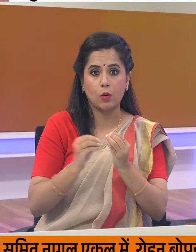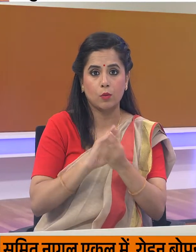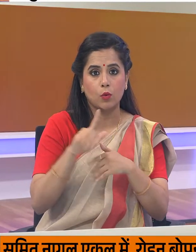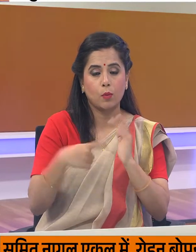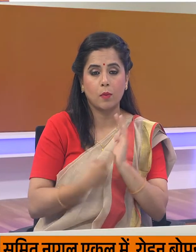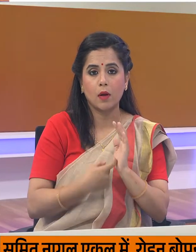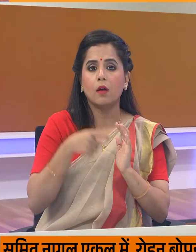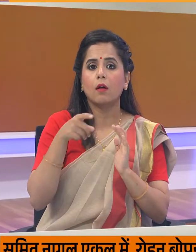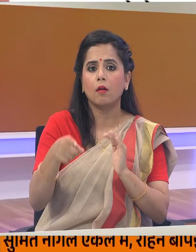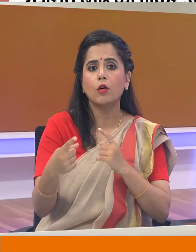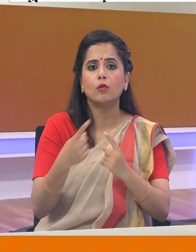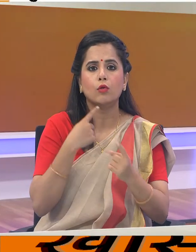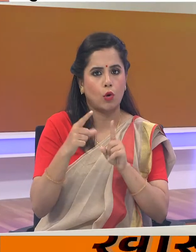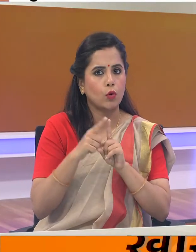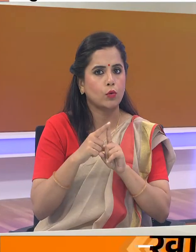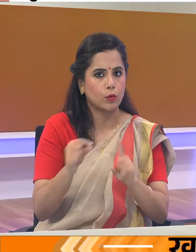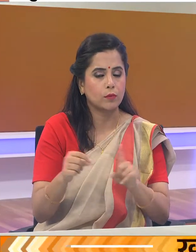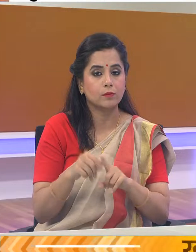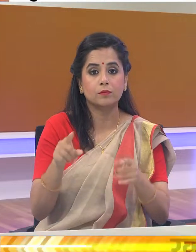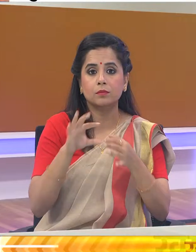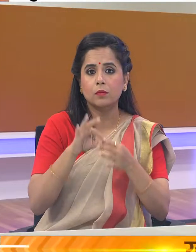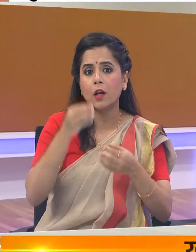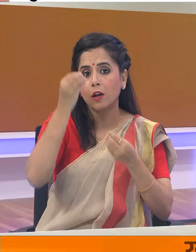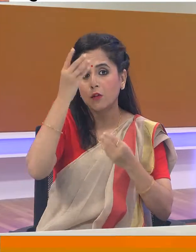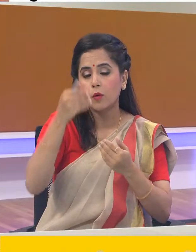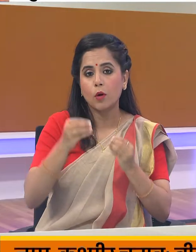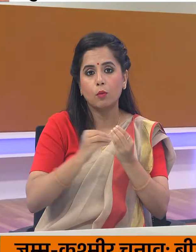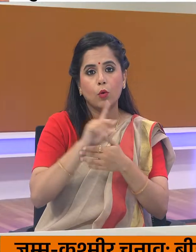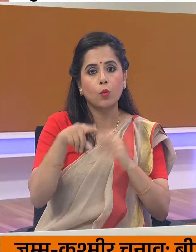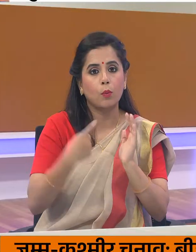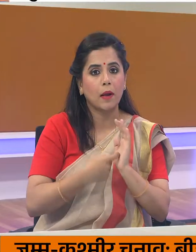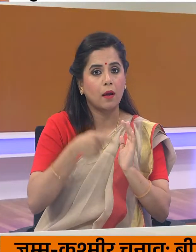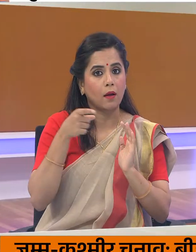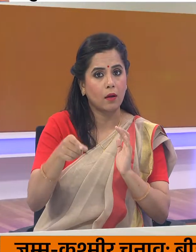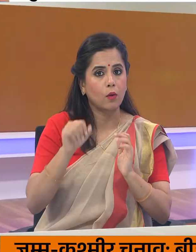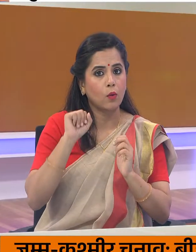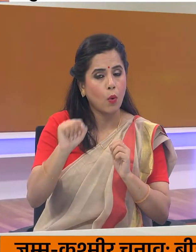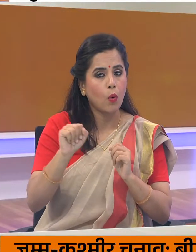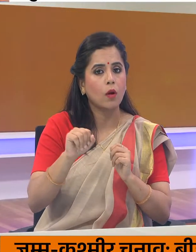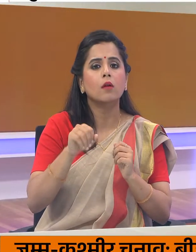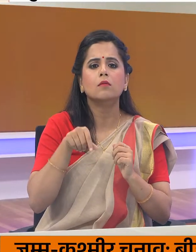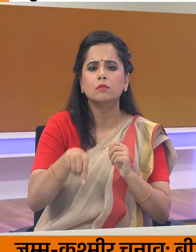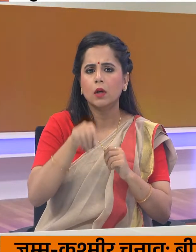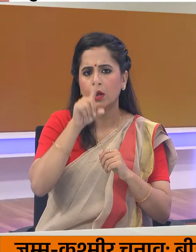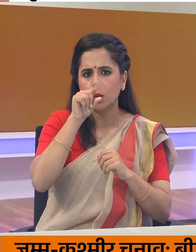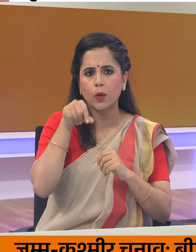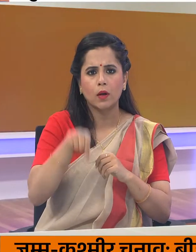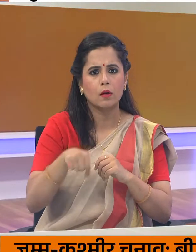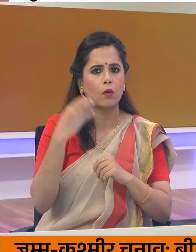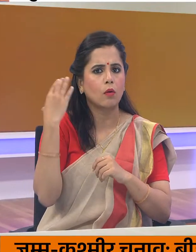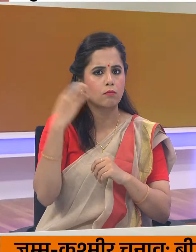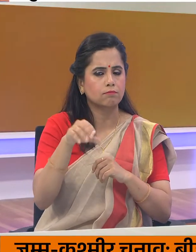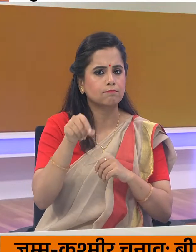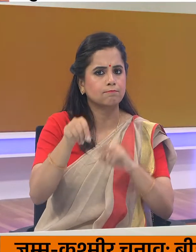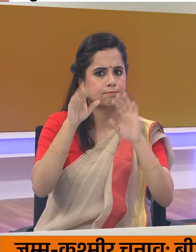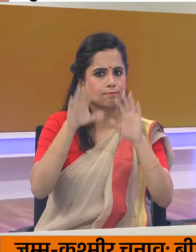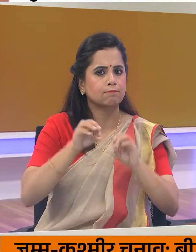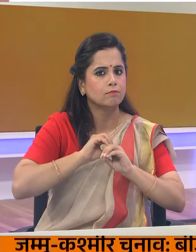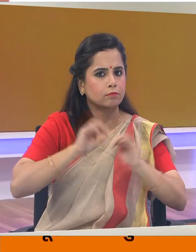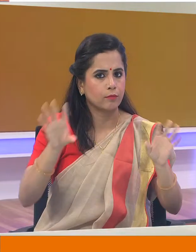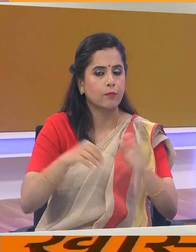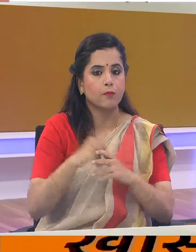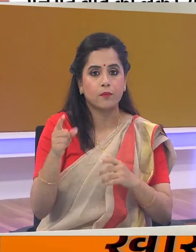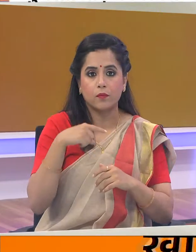भूपेंद्र पटेल से बात की। इसकी जानकारी भूपेंद्र पटेल ने अपनी सोशल मीडिया प्लेटफॉर्म एक्स पर दी और